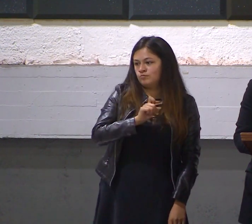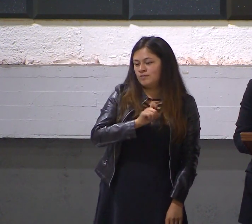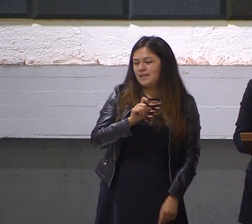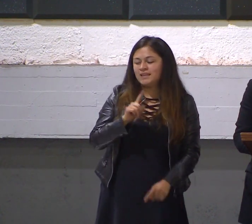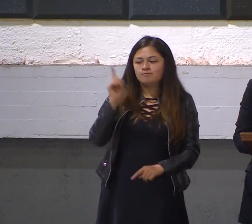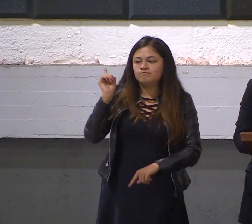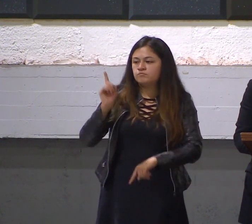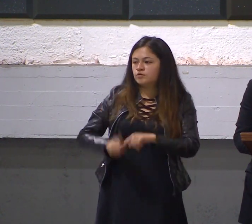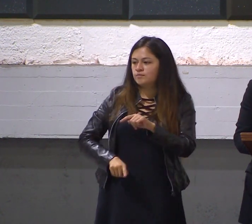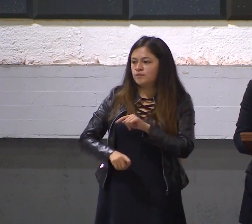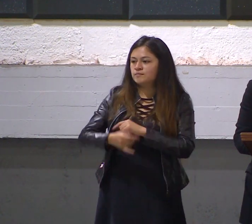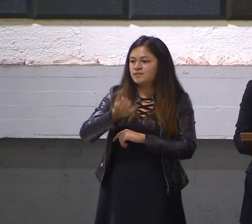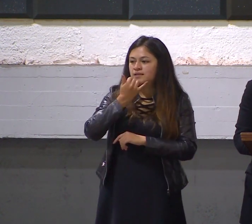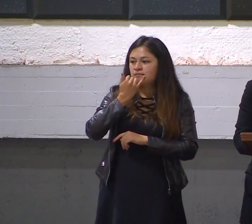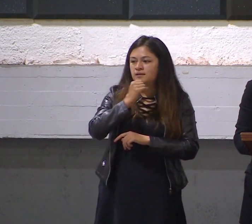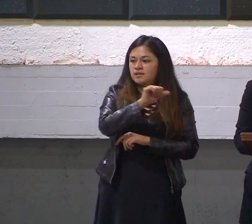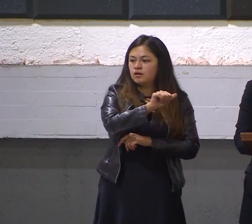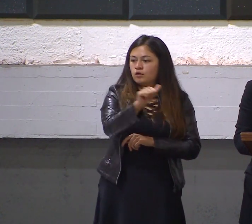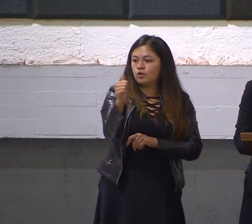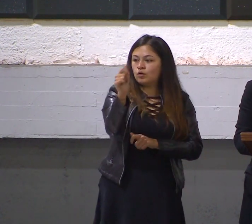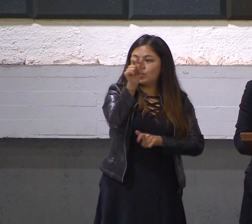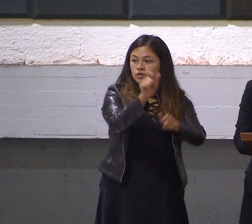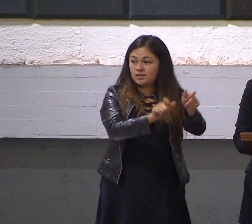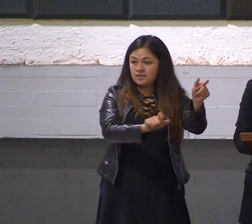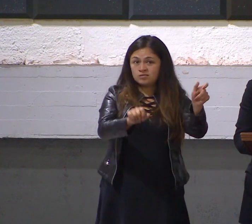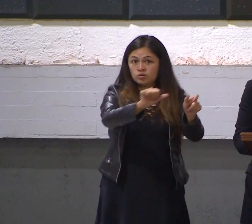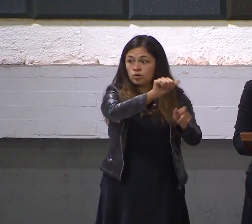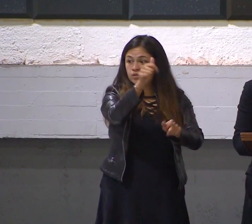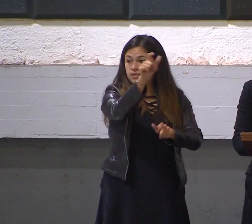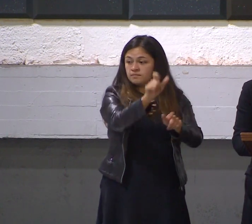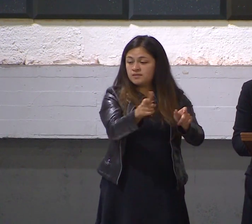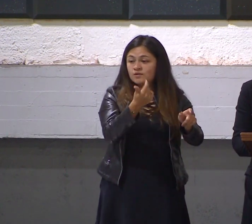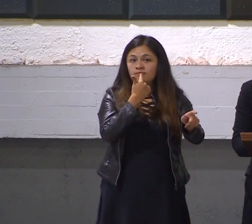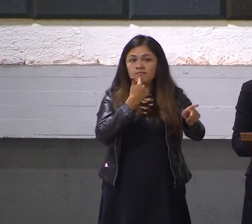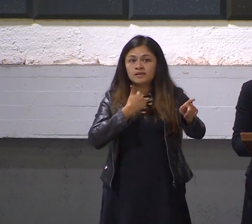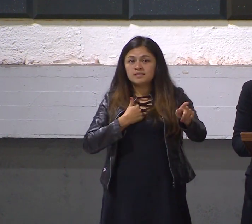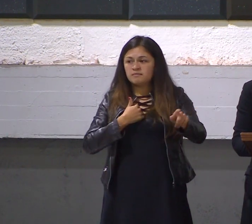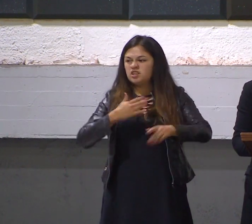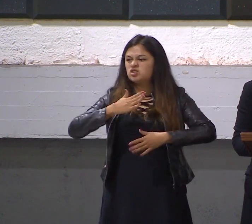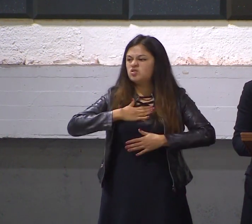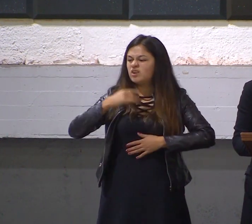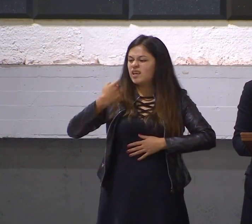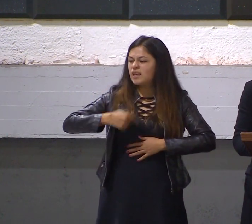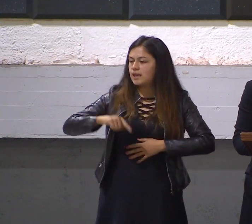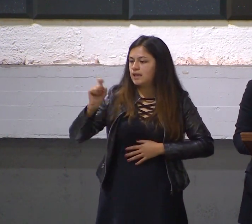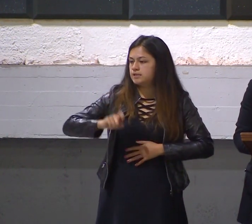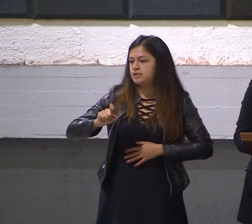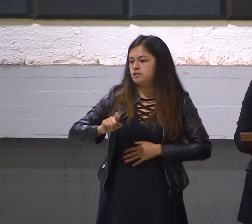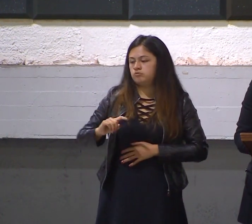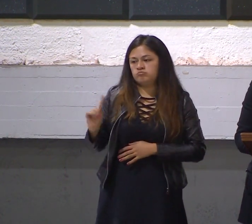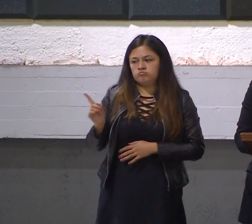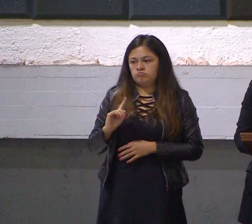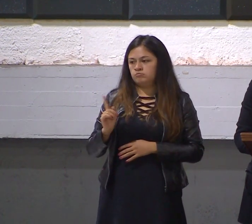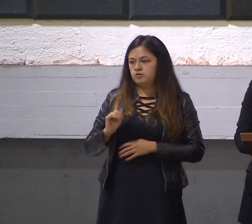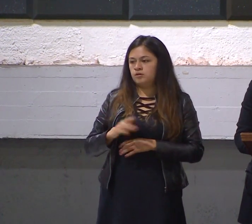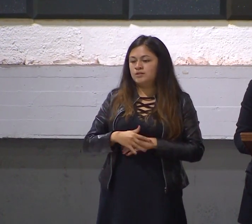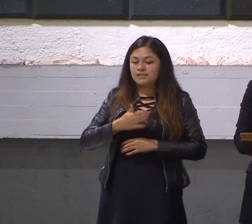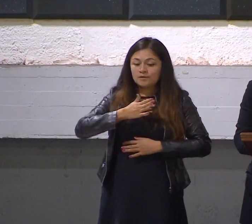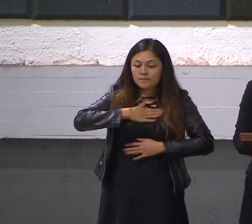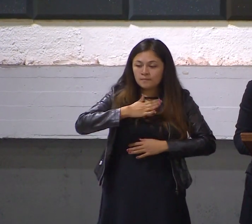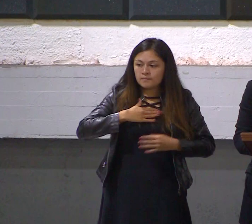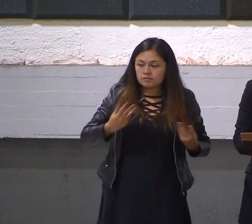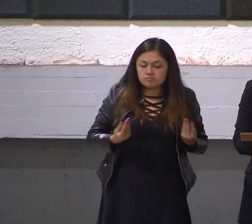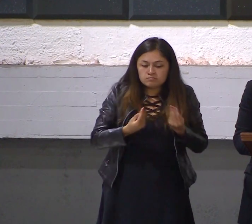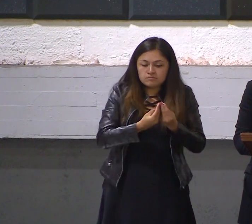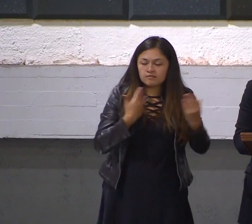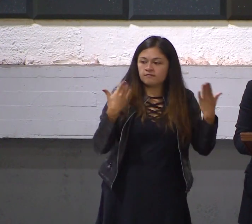permitir que vengan otras personas y nos digan qué es lo que nosotros necesitamos cierto porque se nos va